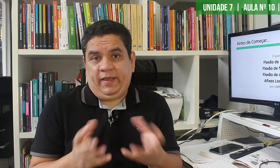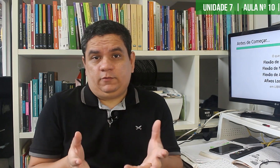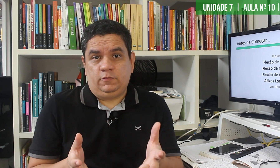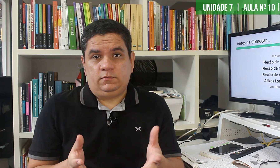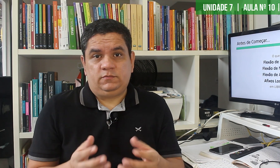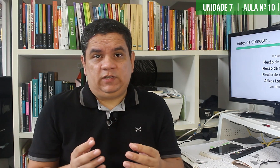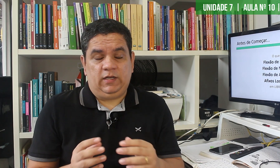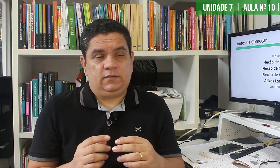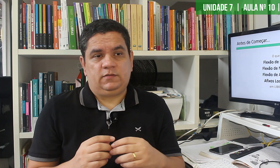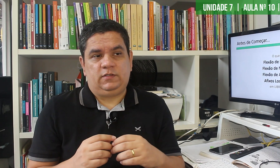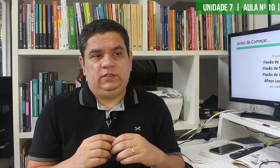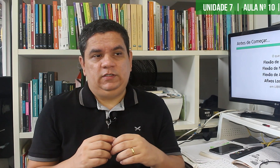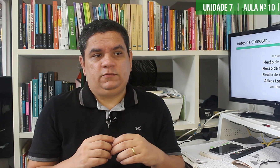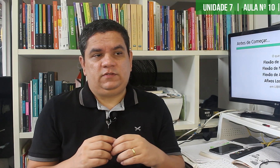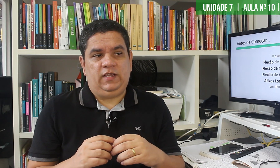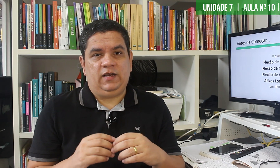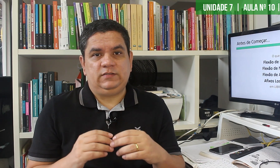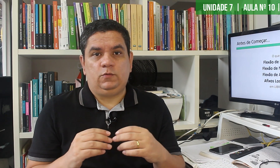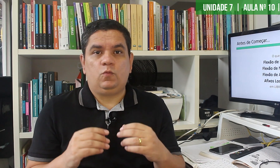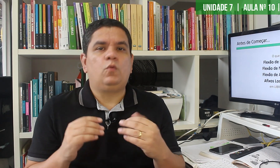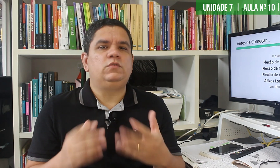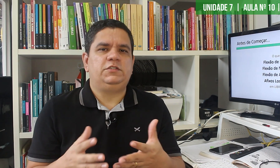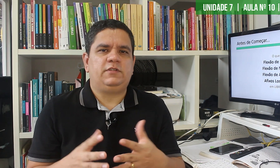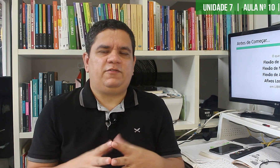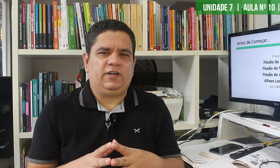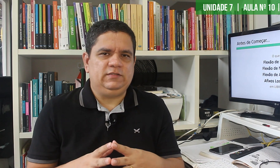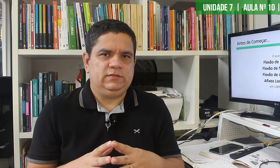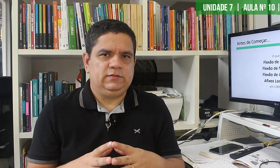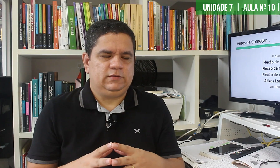aspecto, tá? Que isso tem relação com o contexto da frase, tá?